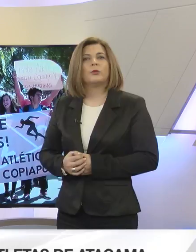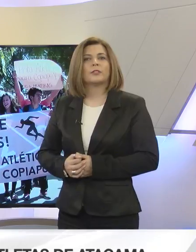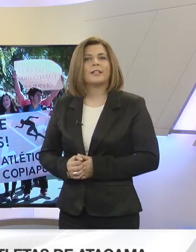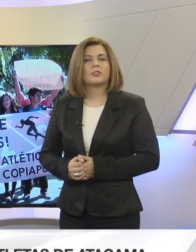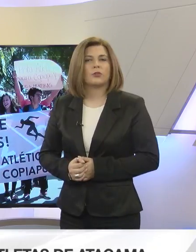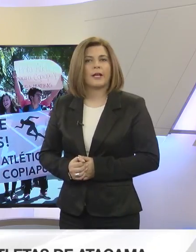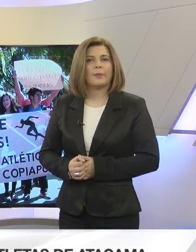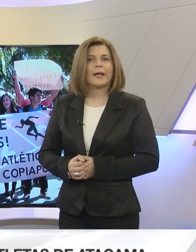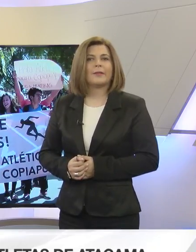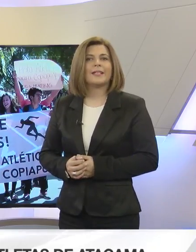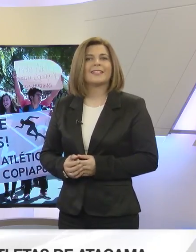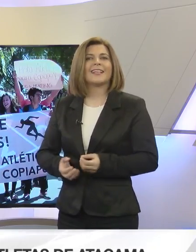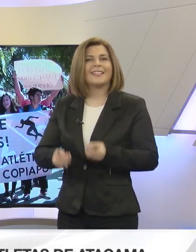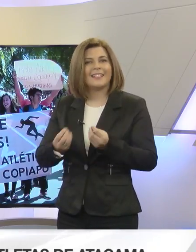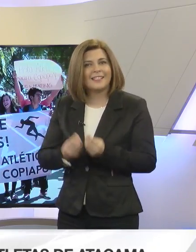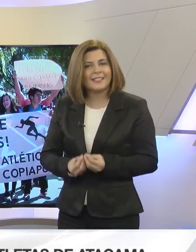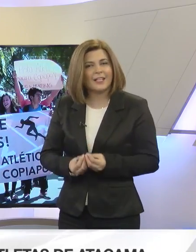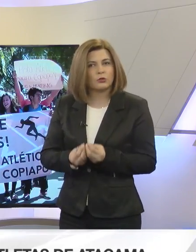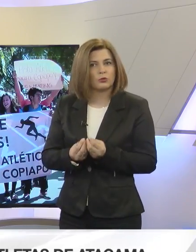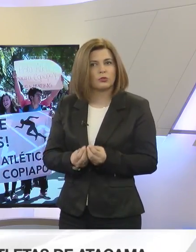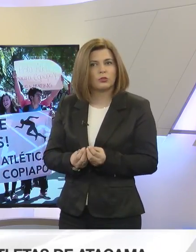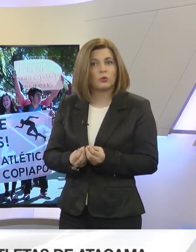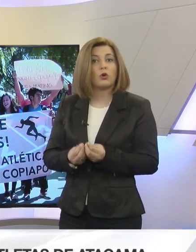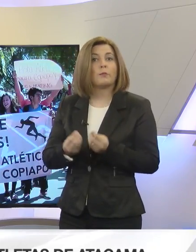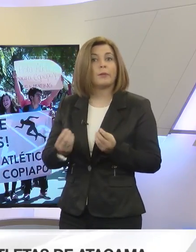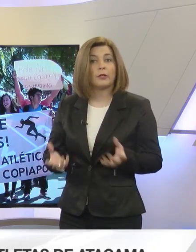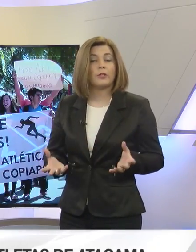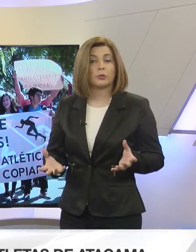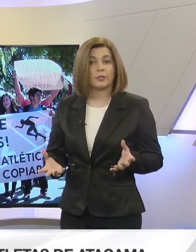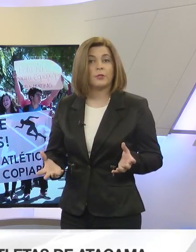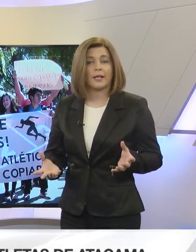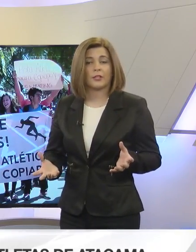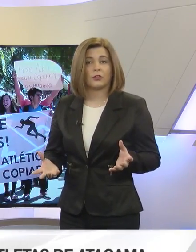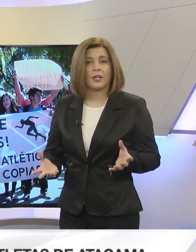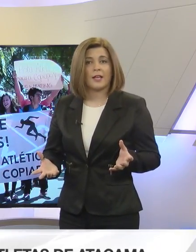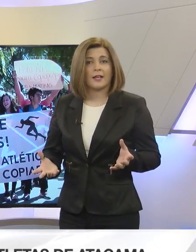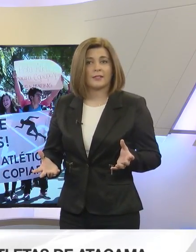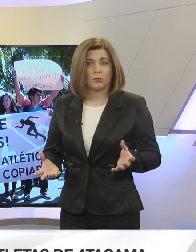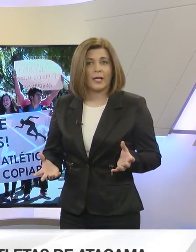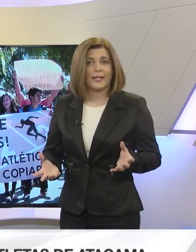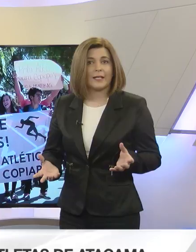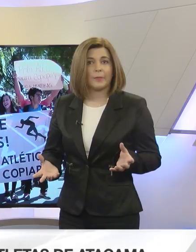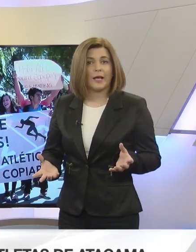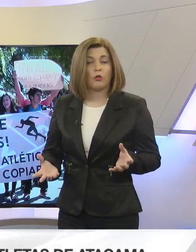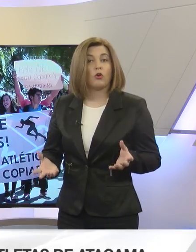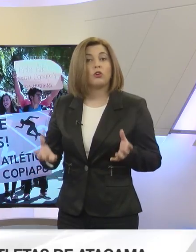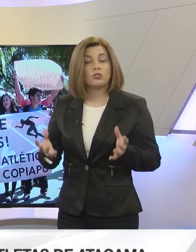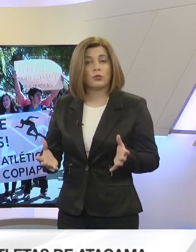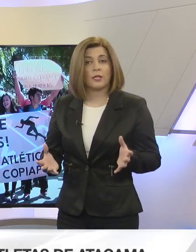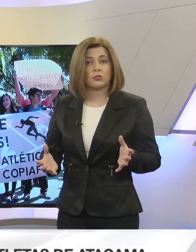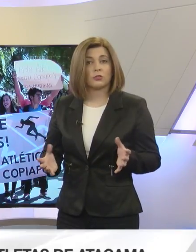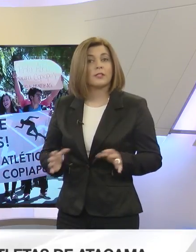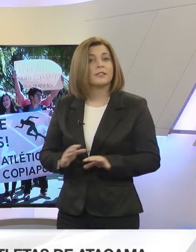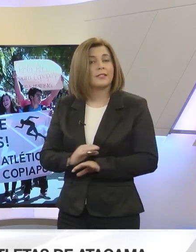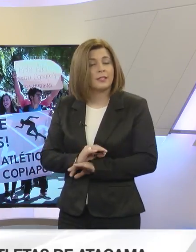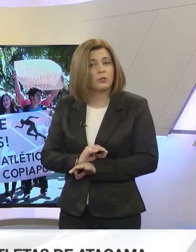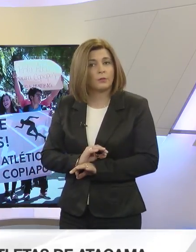Deporte a la zona para pedir que se agilice la construcción de un complejo deportivo en la región. Aseguran que han esperado 8 años sin